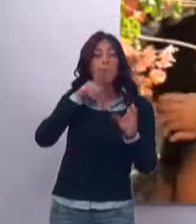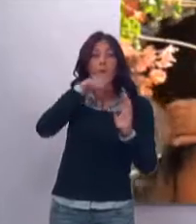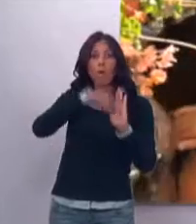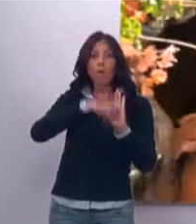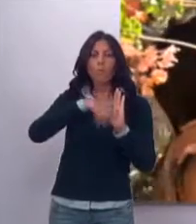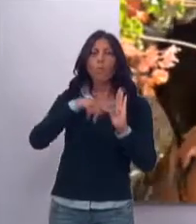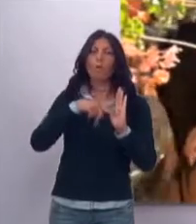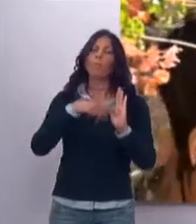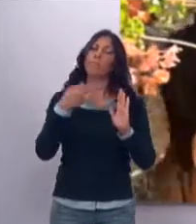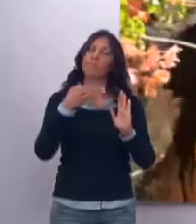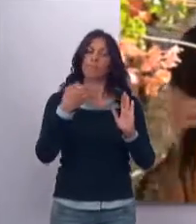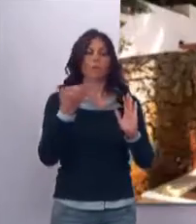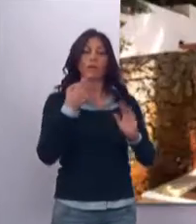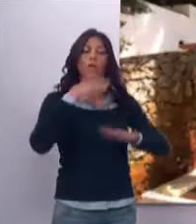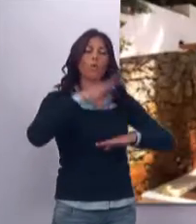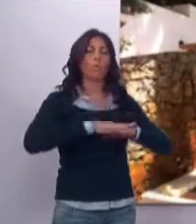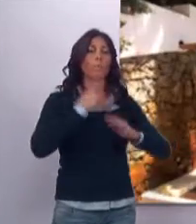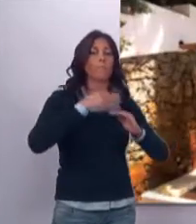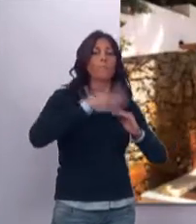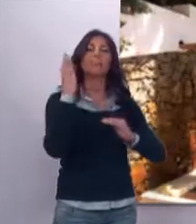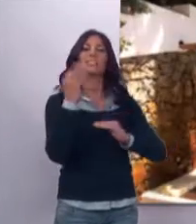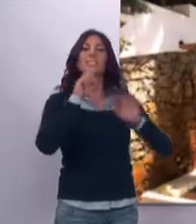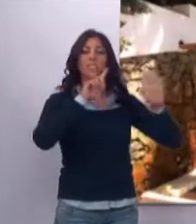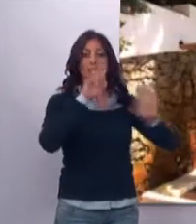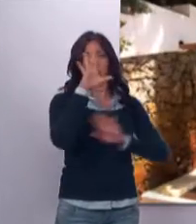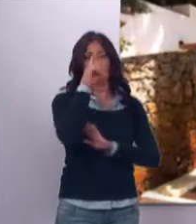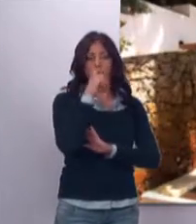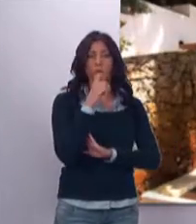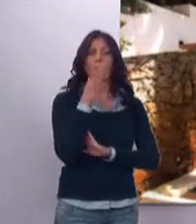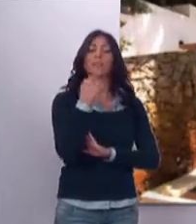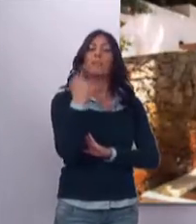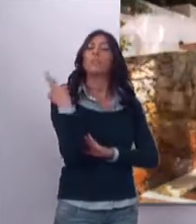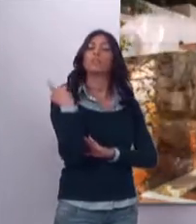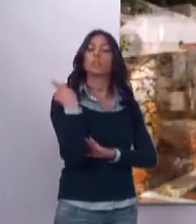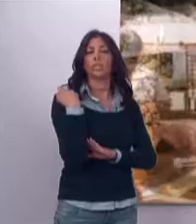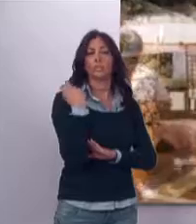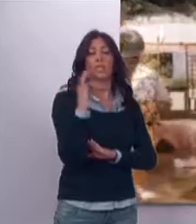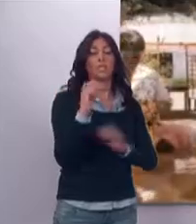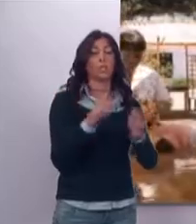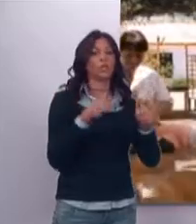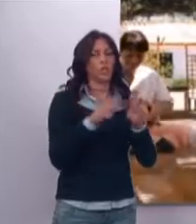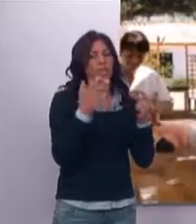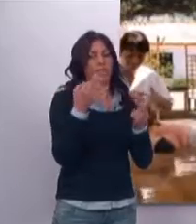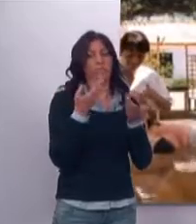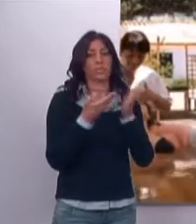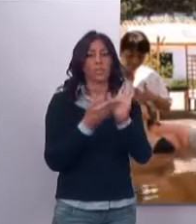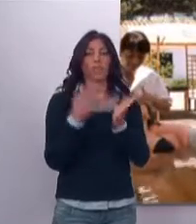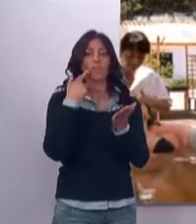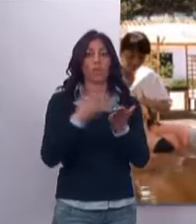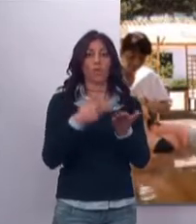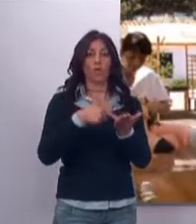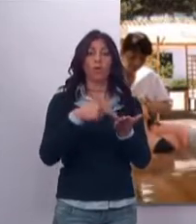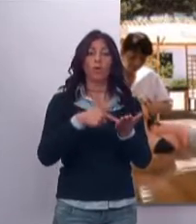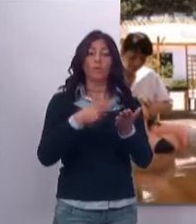parte del mismo ha de tener cumplidos os 60 años e ser pensionista da Seguridad Social.